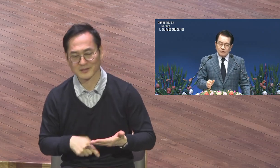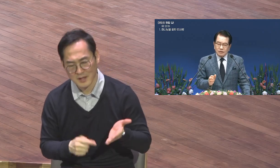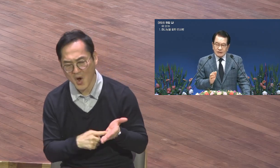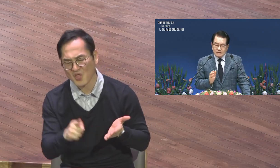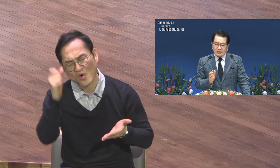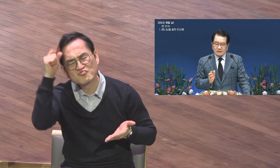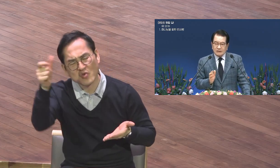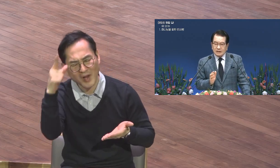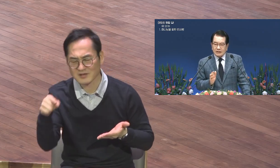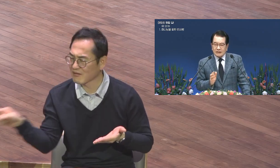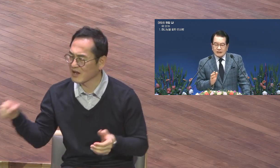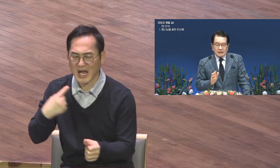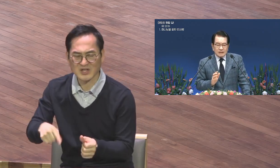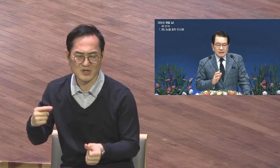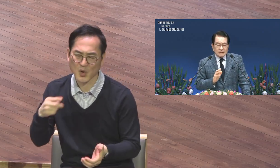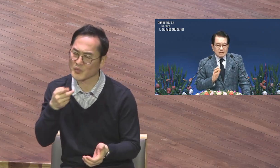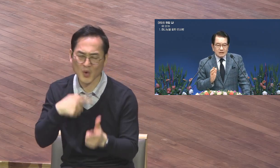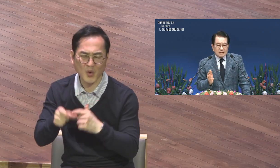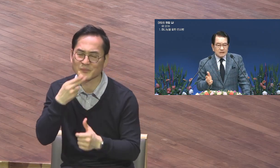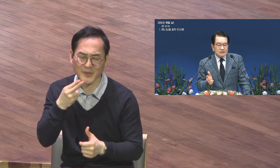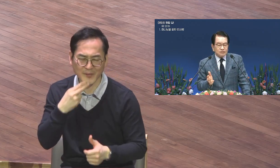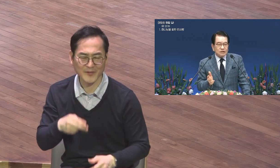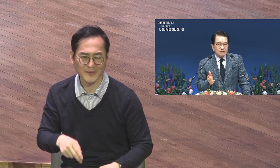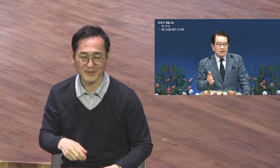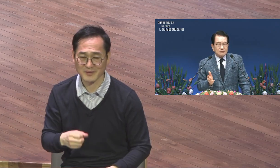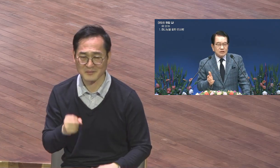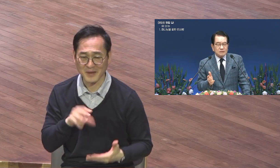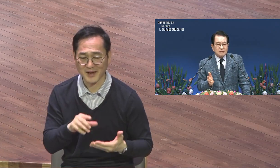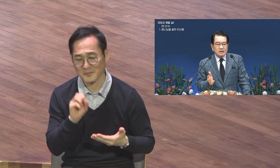거예요. 부모들이 자식에게 이런